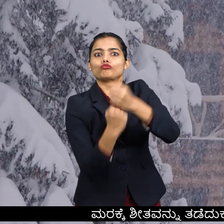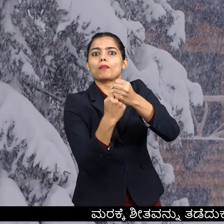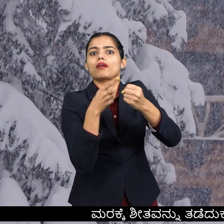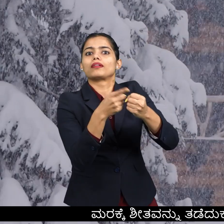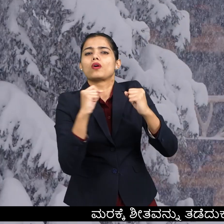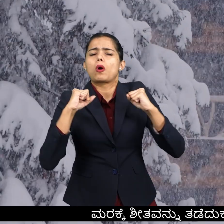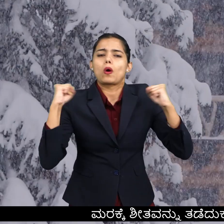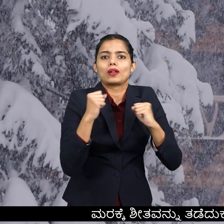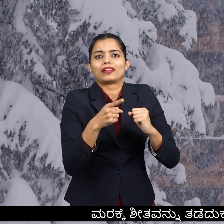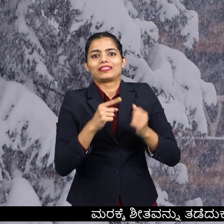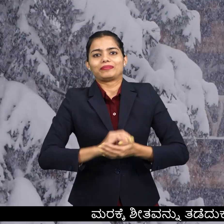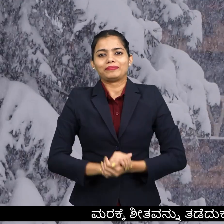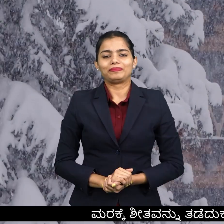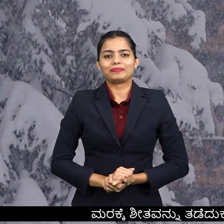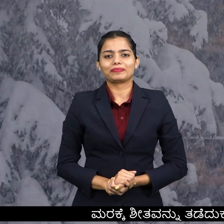ಸಹಾಯ ಮಾಡುತ್ತದೆ.